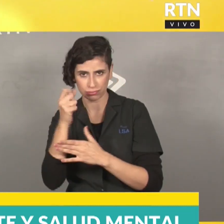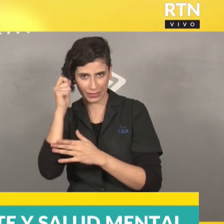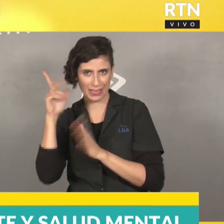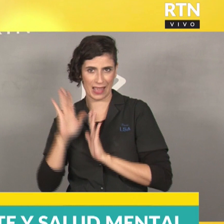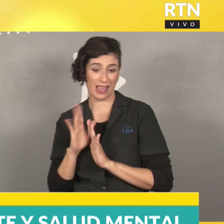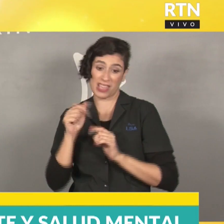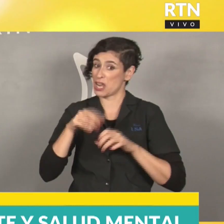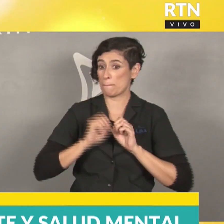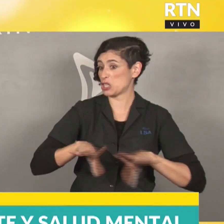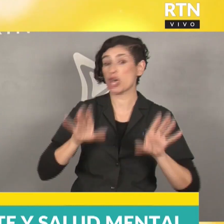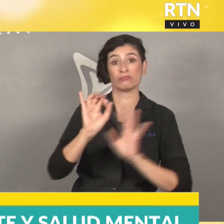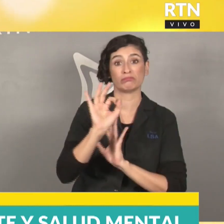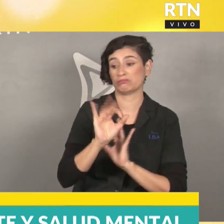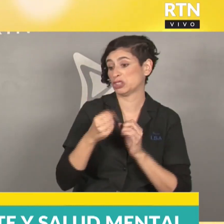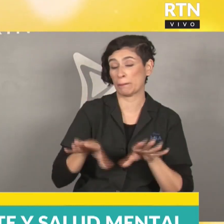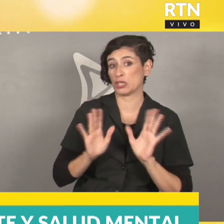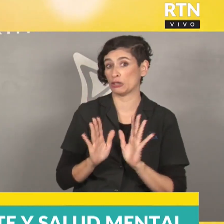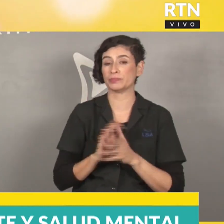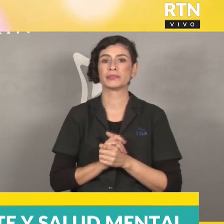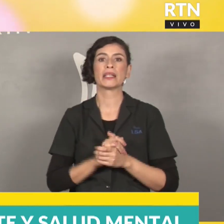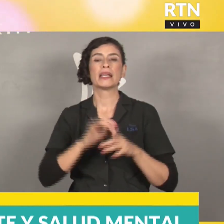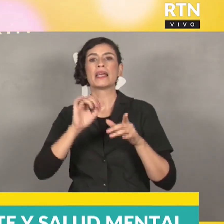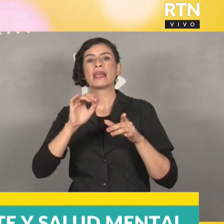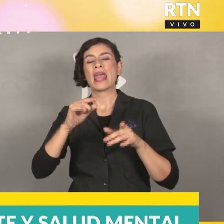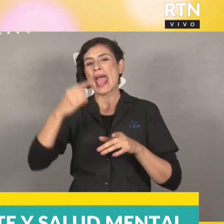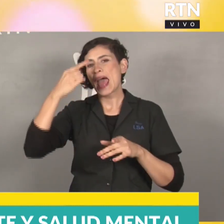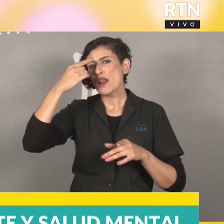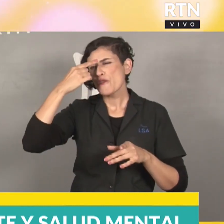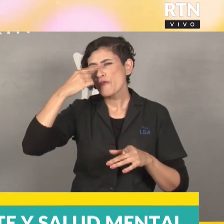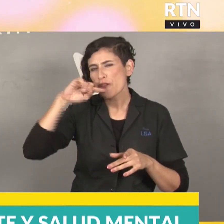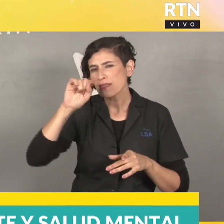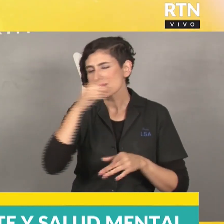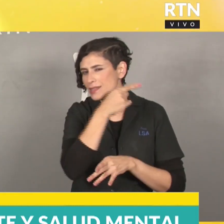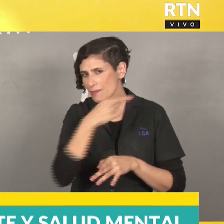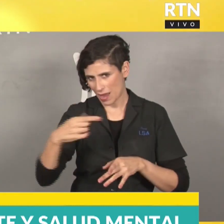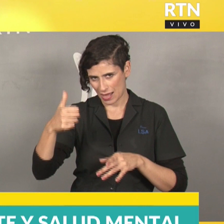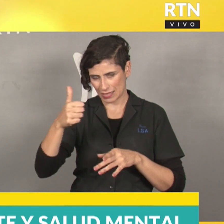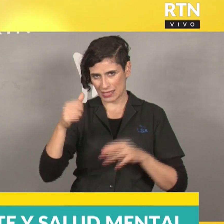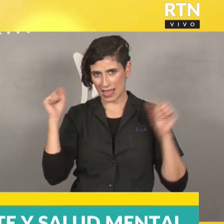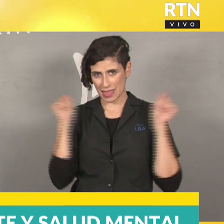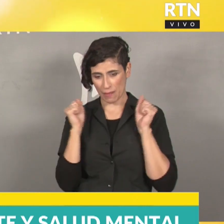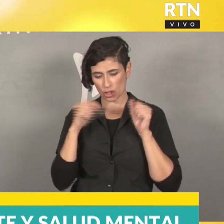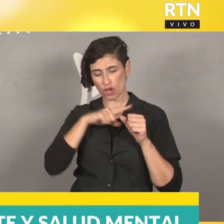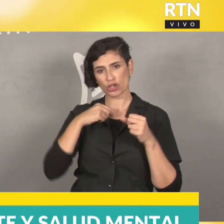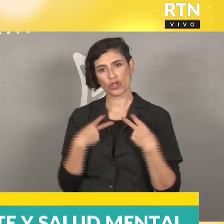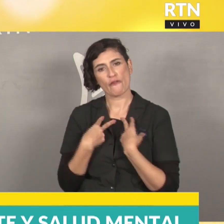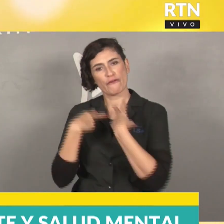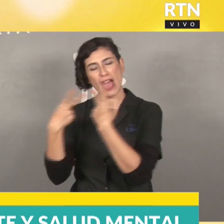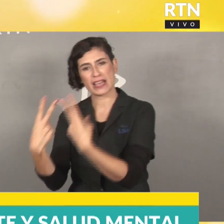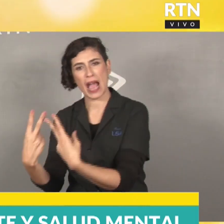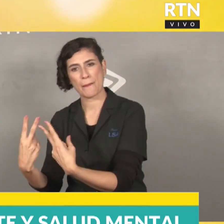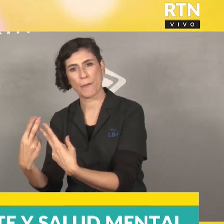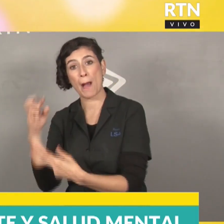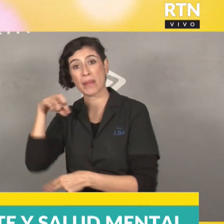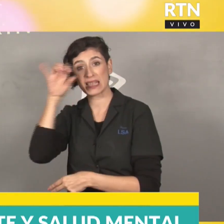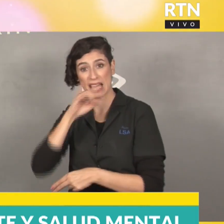la presentan? Es muy probable que el fin de semana del 6 de mayo estemos en Plaza Winkle dentro del selectivo de